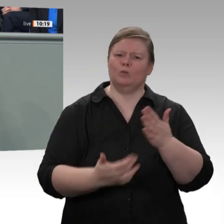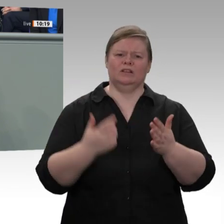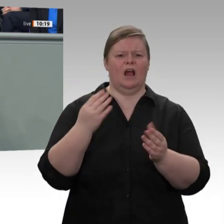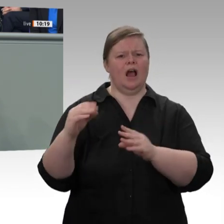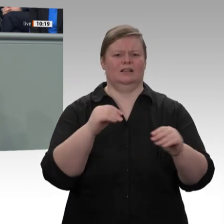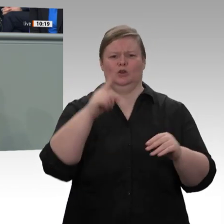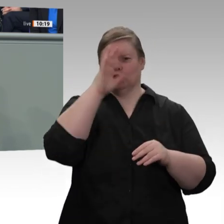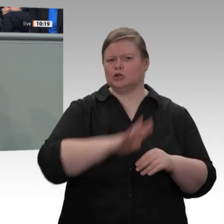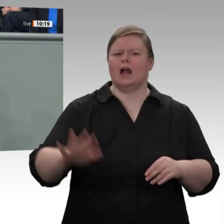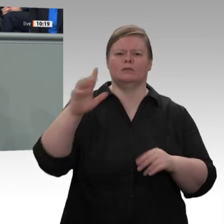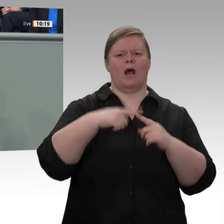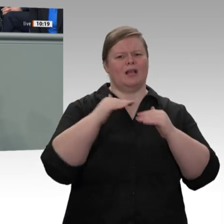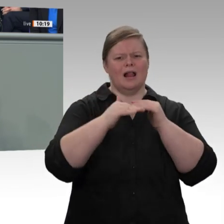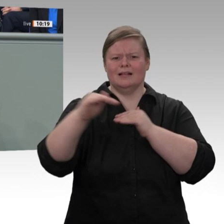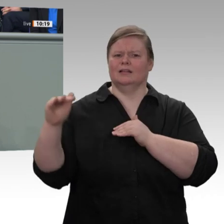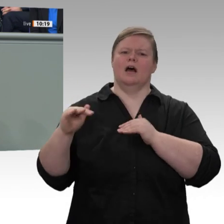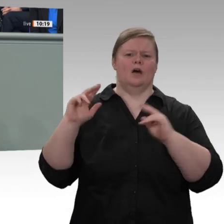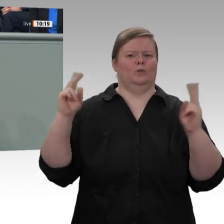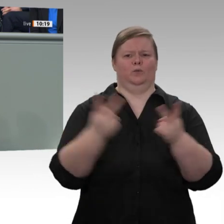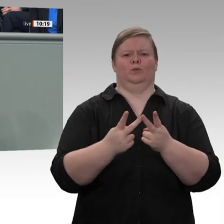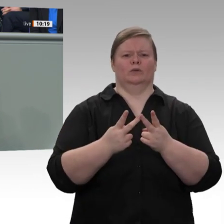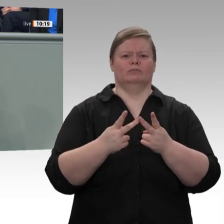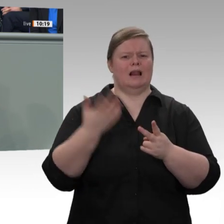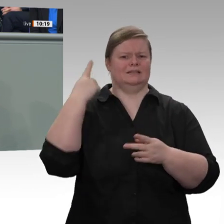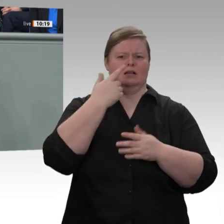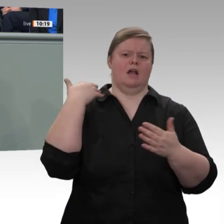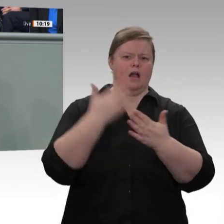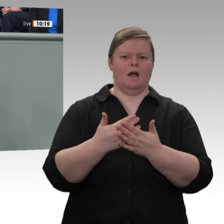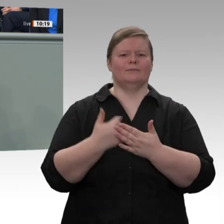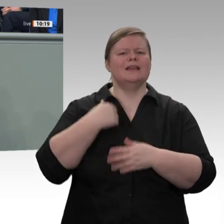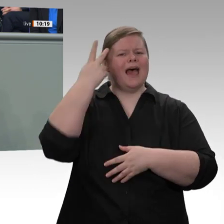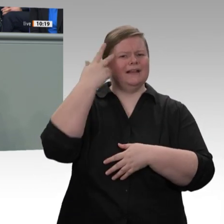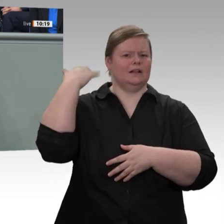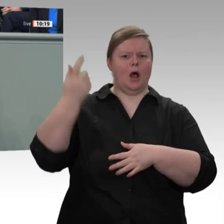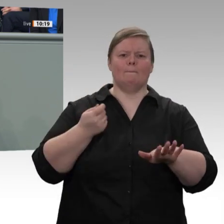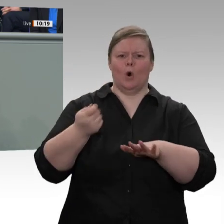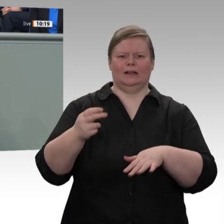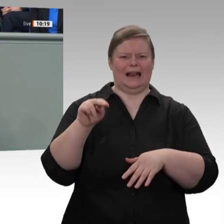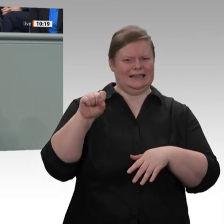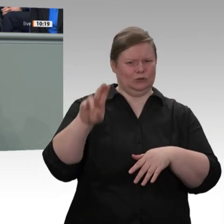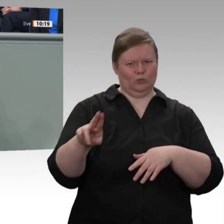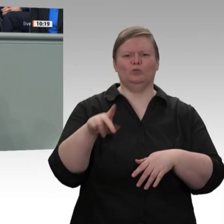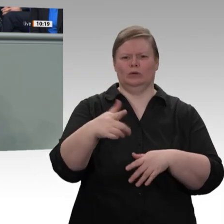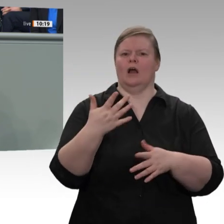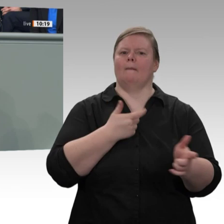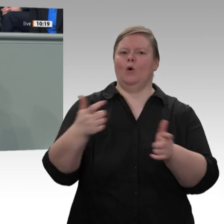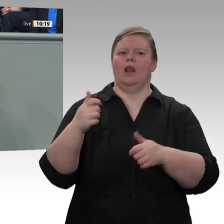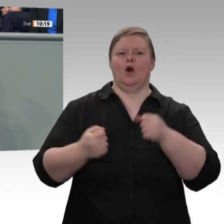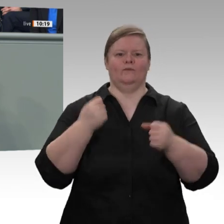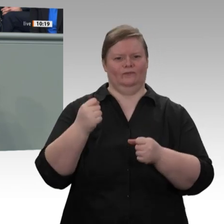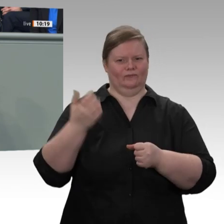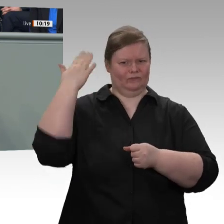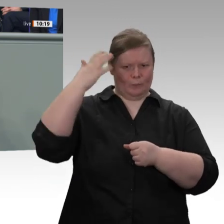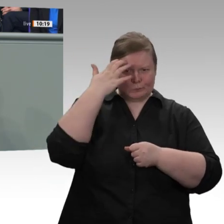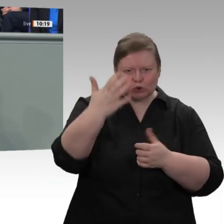Hanau. Es war keine Einzeltat, sie reiht sich ein in eine Blutspur rechtsextremistischer Taten in Deutschland und der Welt. Und